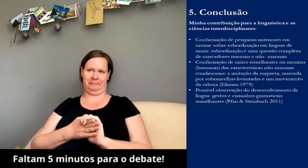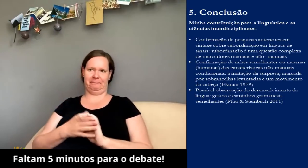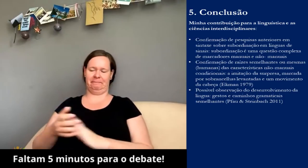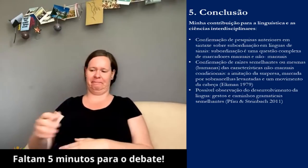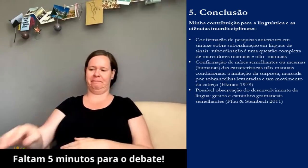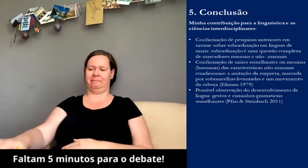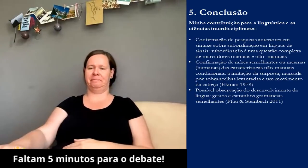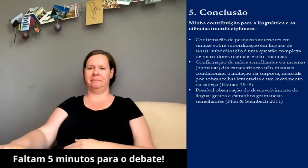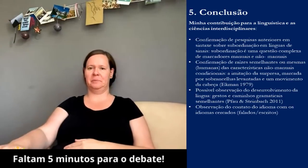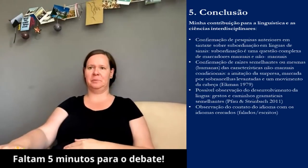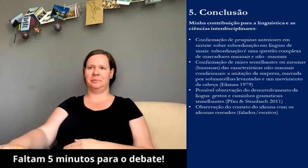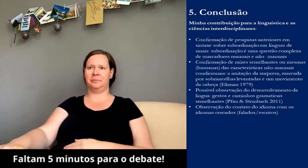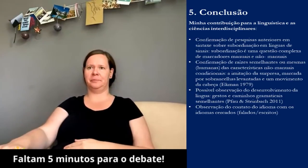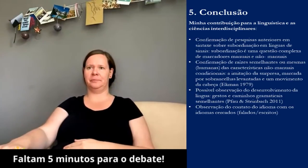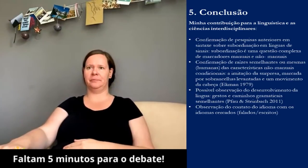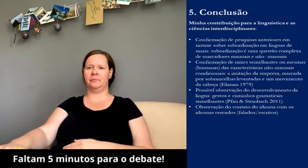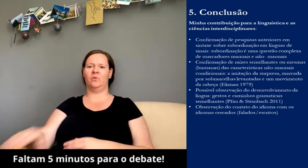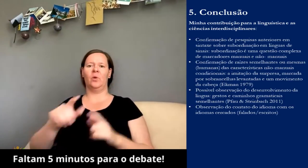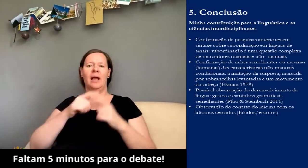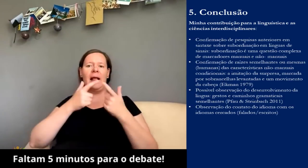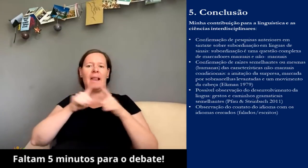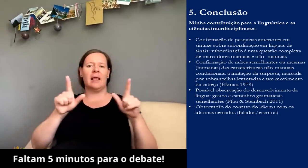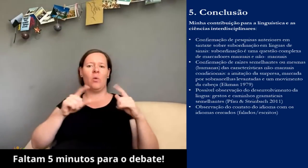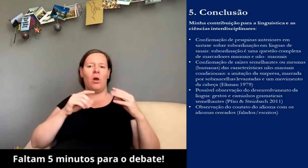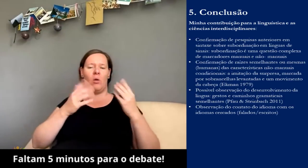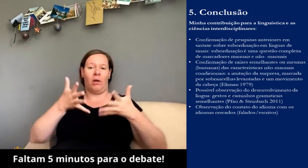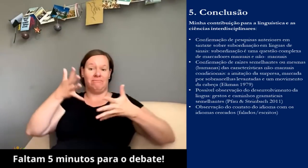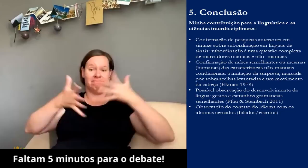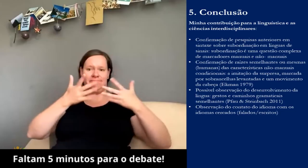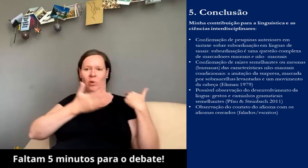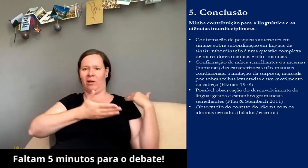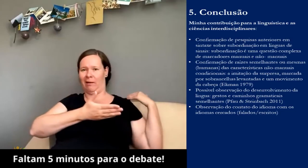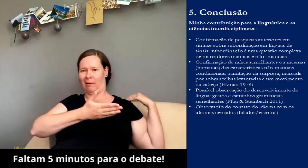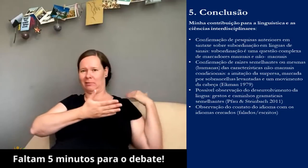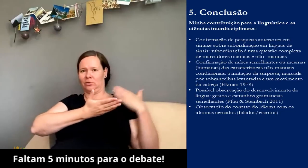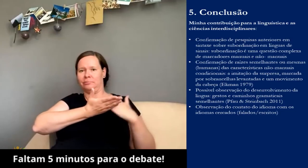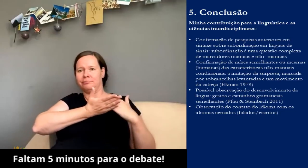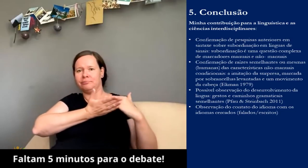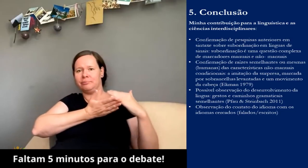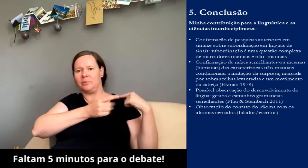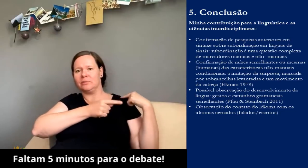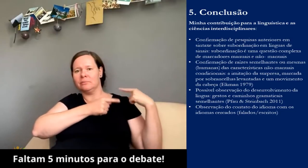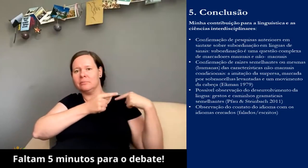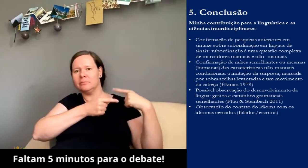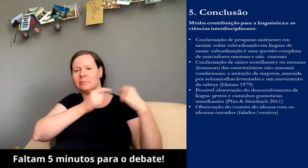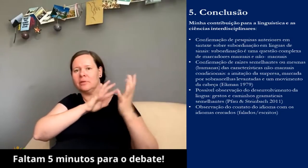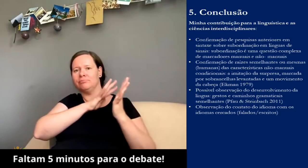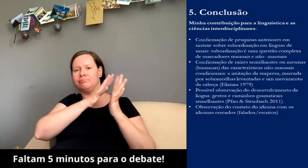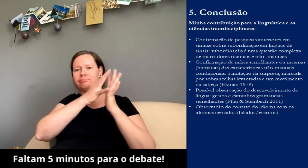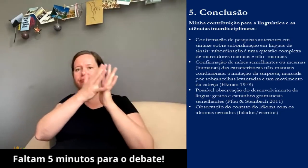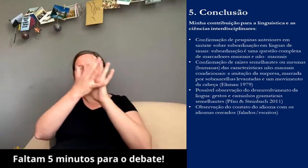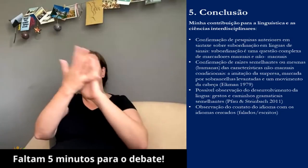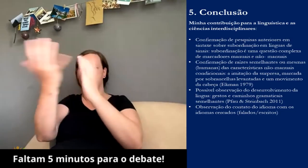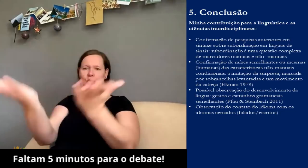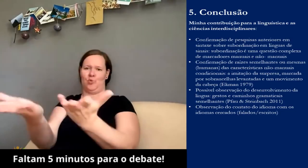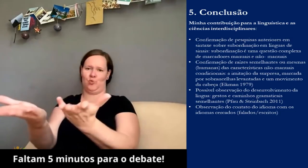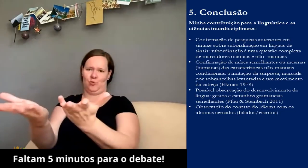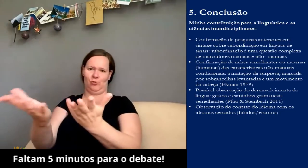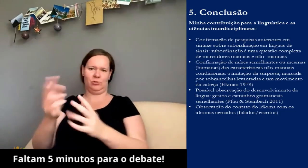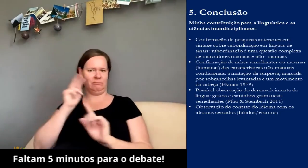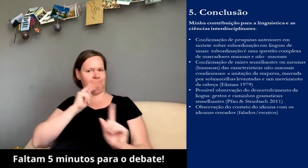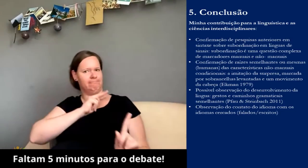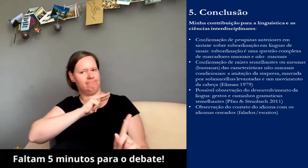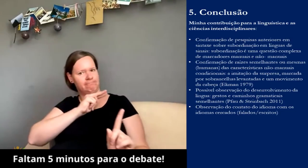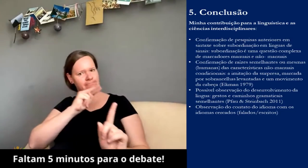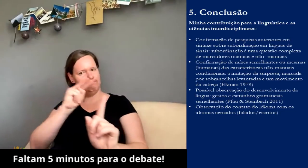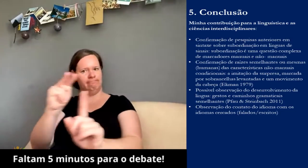e percorrer ou traçar o caminho dessas gramaticalizações de forma mais hipotética.